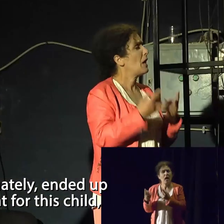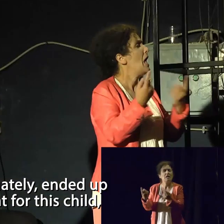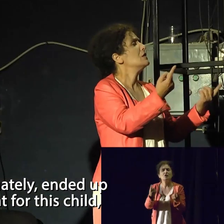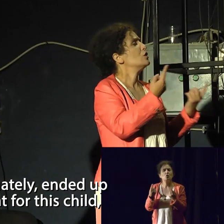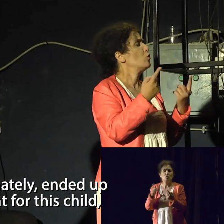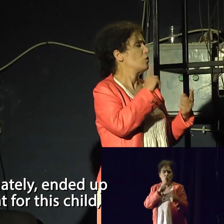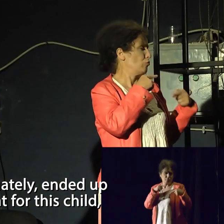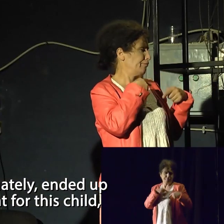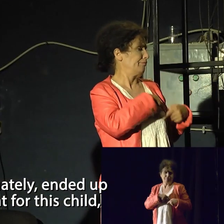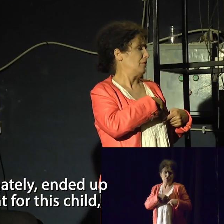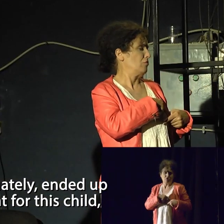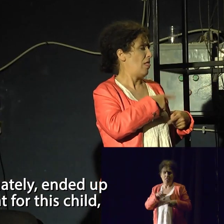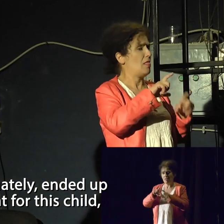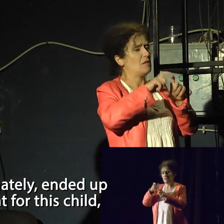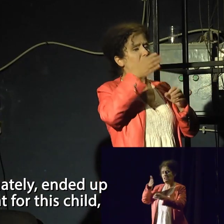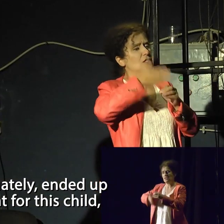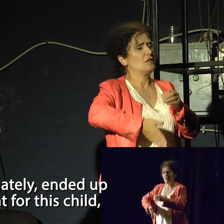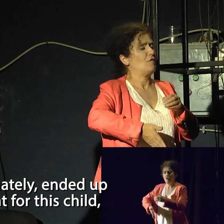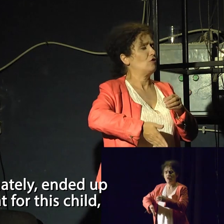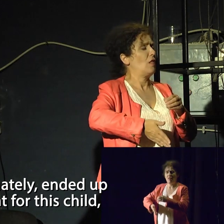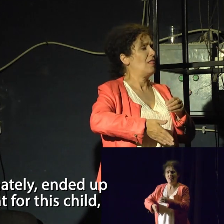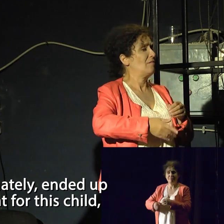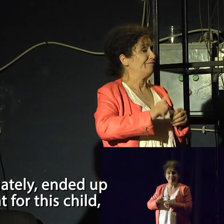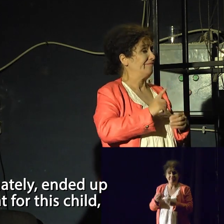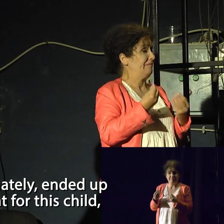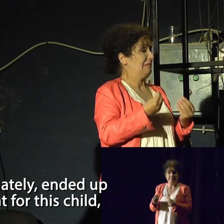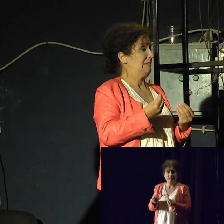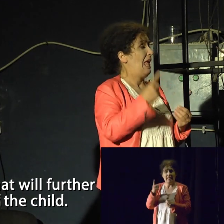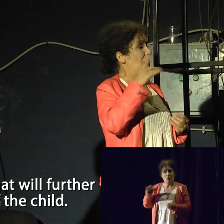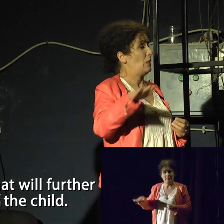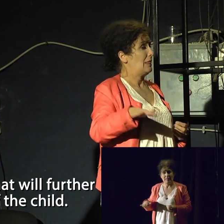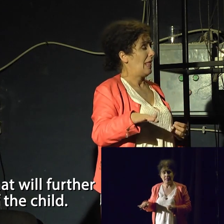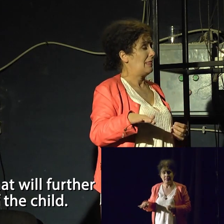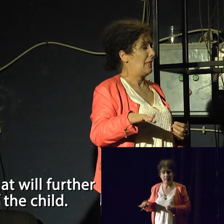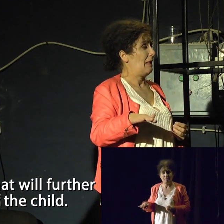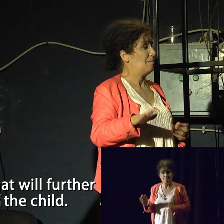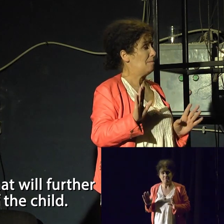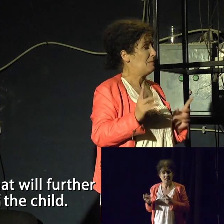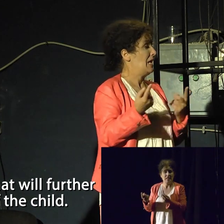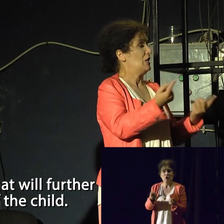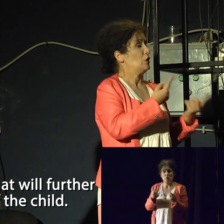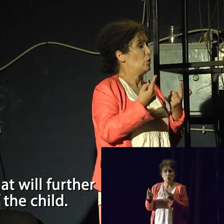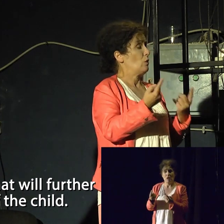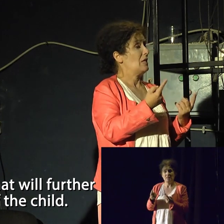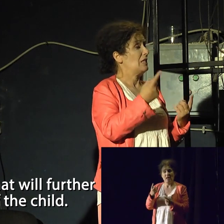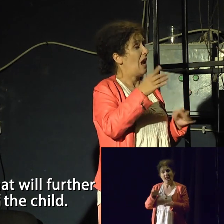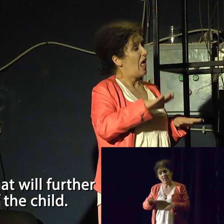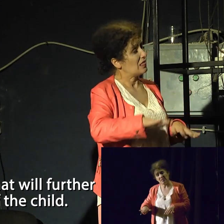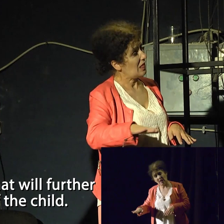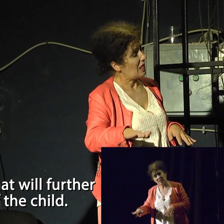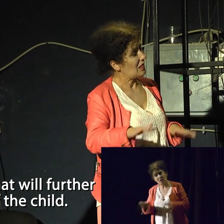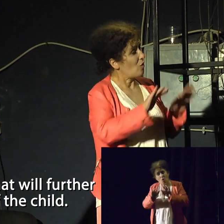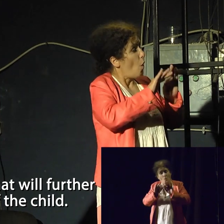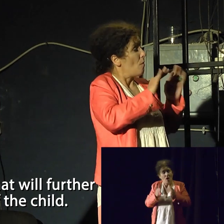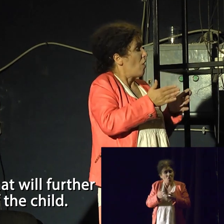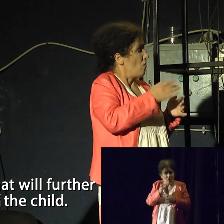Ситуација која што за жал завршила со немил настан за едно дете, оно ситуација која што на некое дете ќе му го обликува